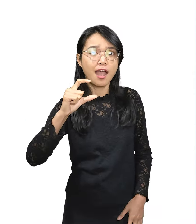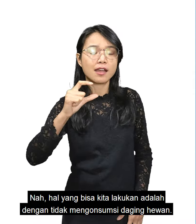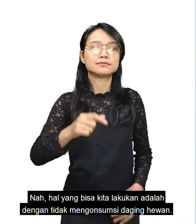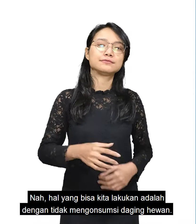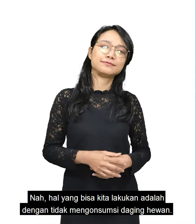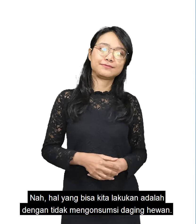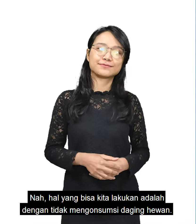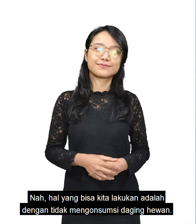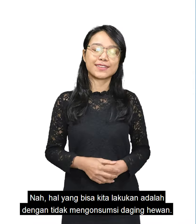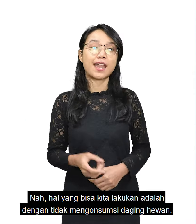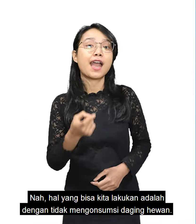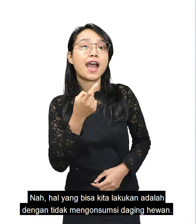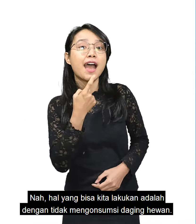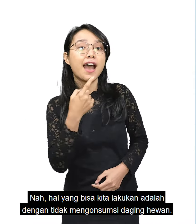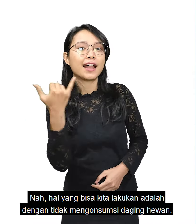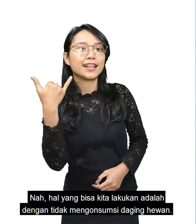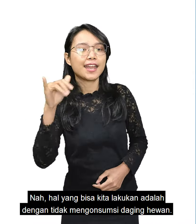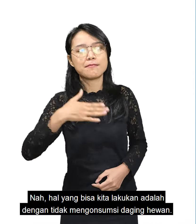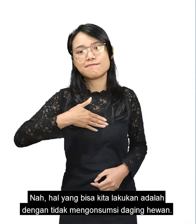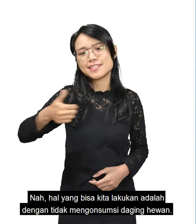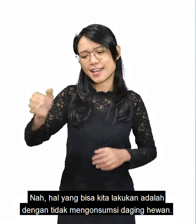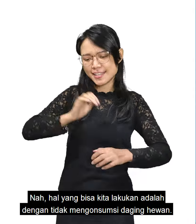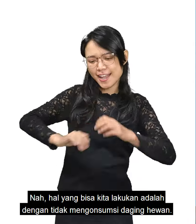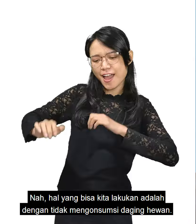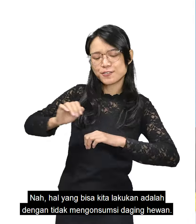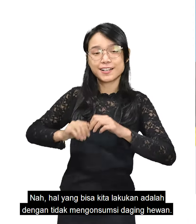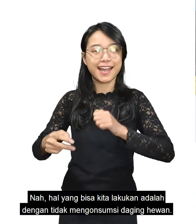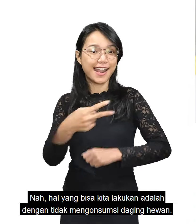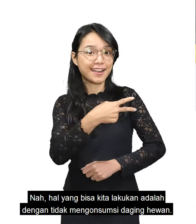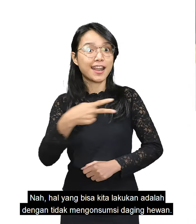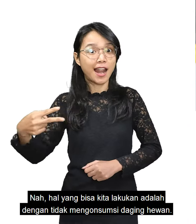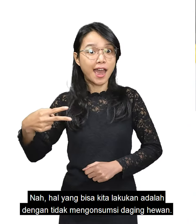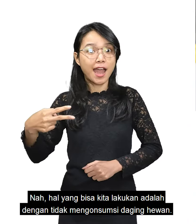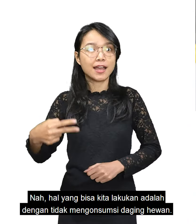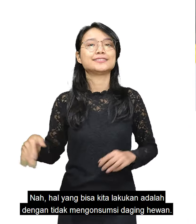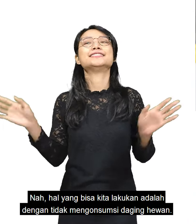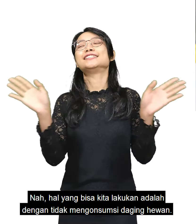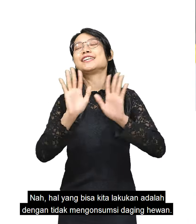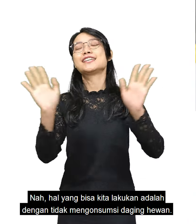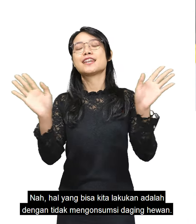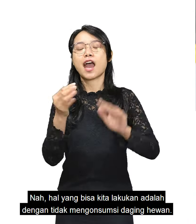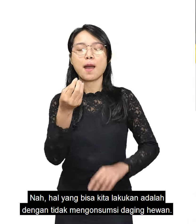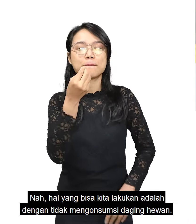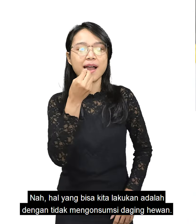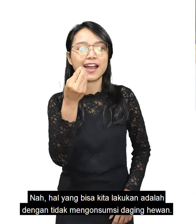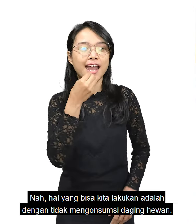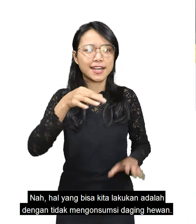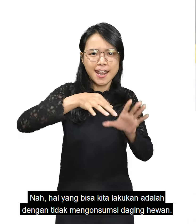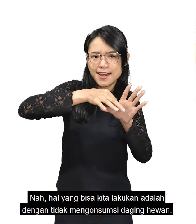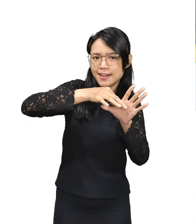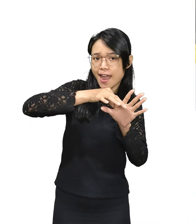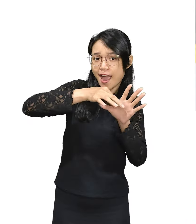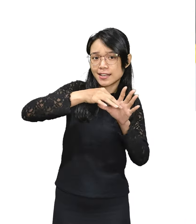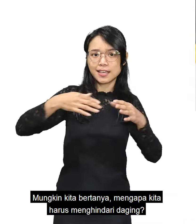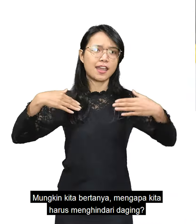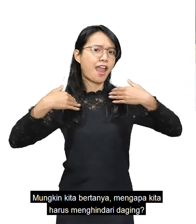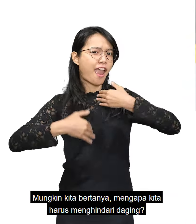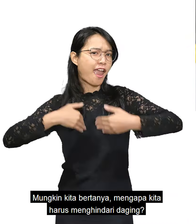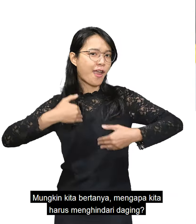nah hal yang bisa kita lakukan adalah dengan tidak mengonsumsi daging hewan mungkin